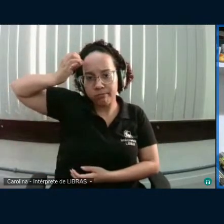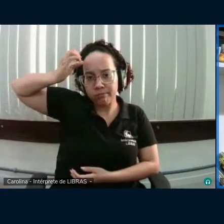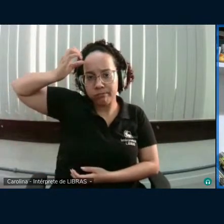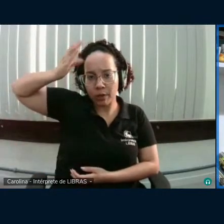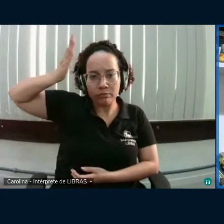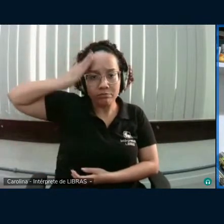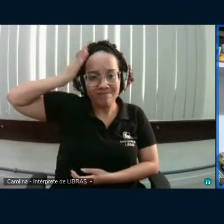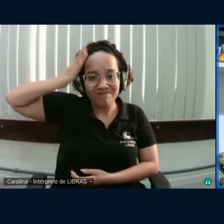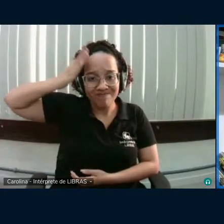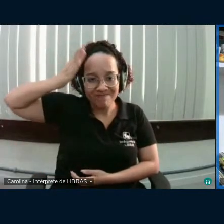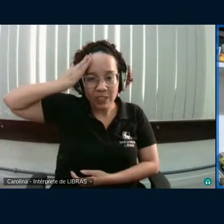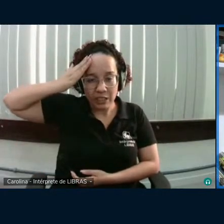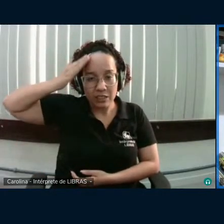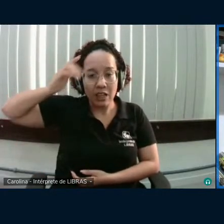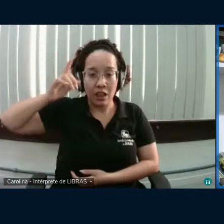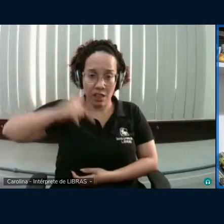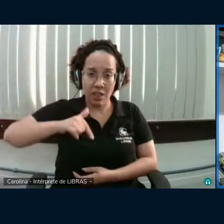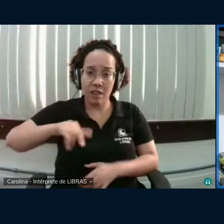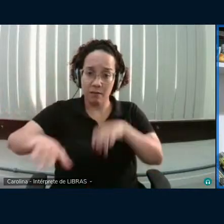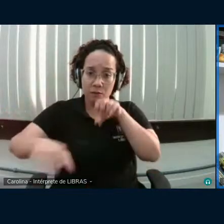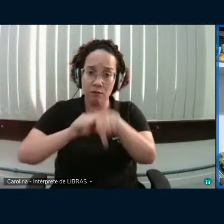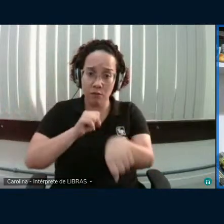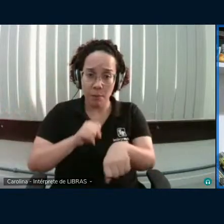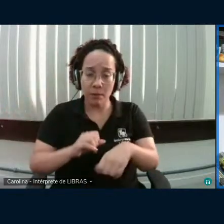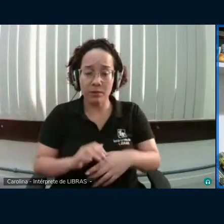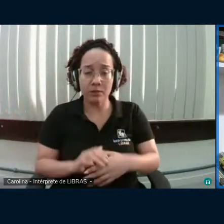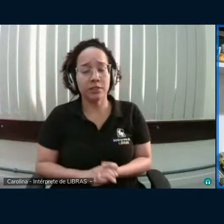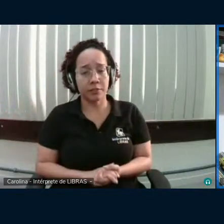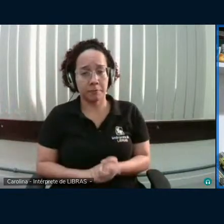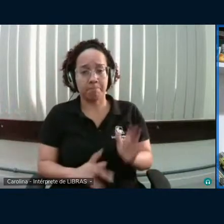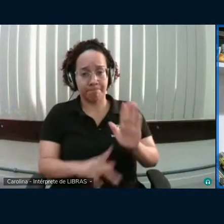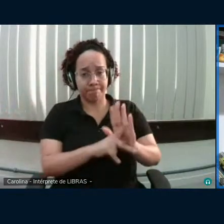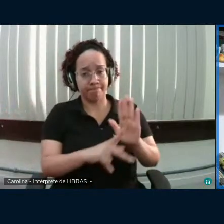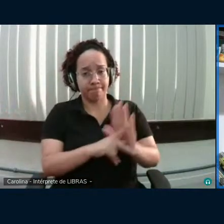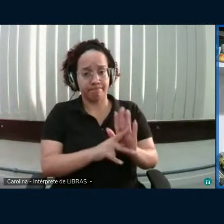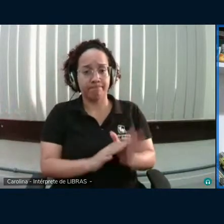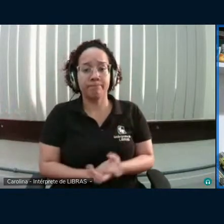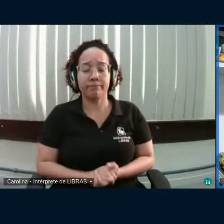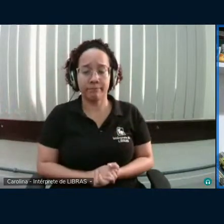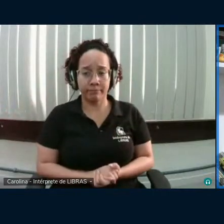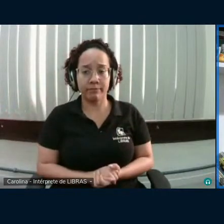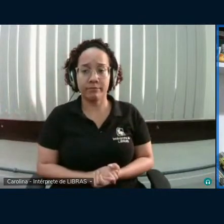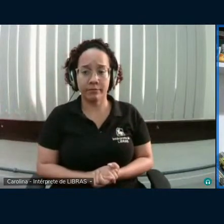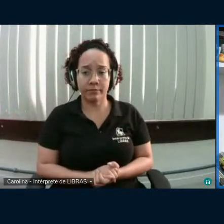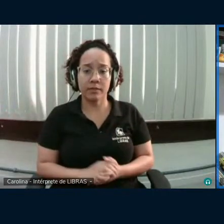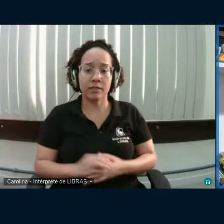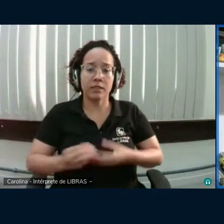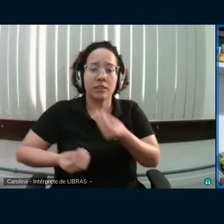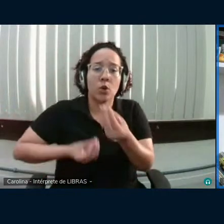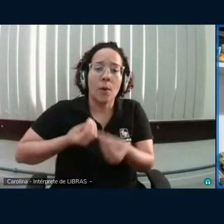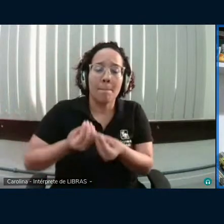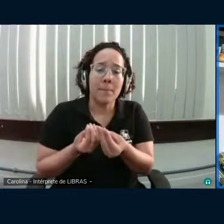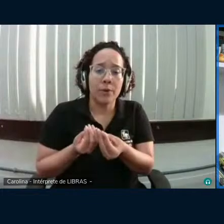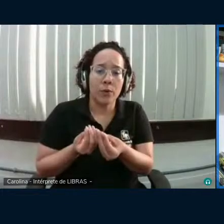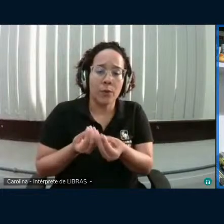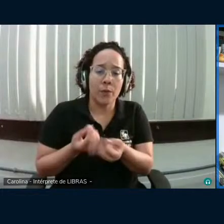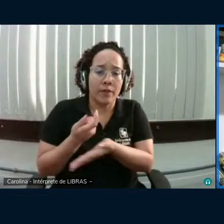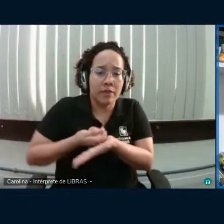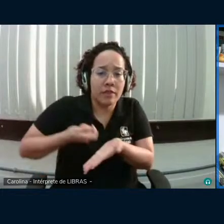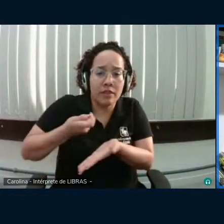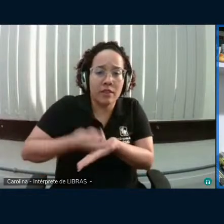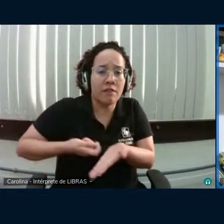é profundamente formativo, né? E não há como fazer a defesa de uma